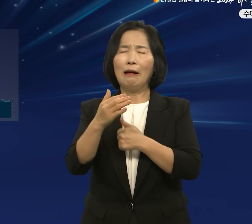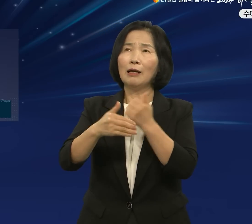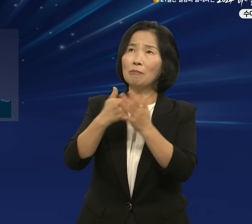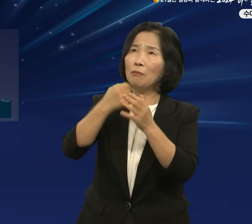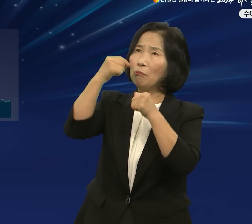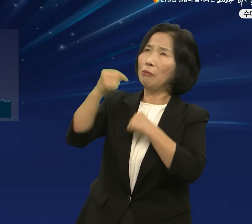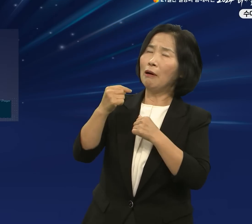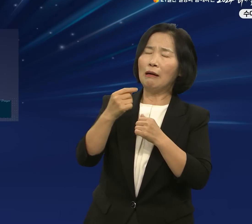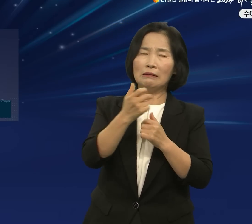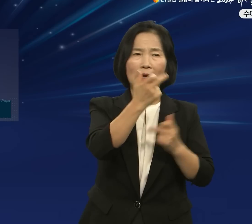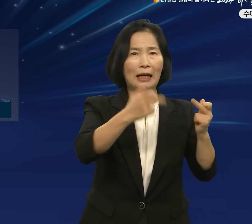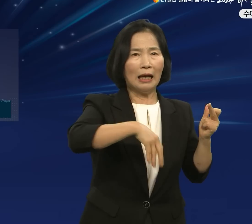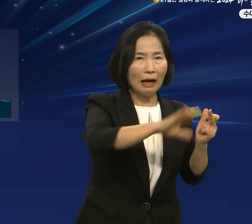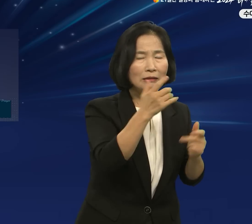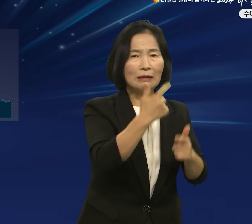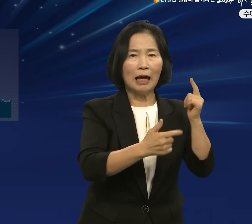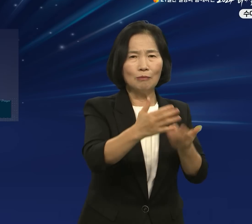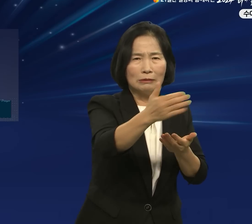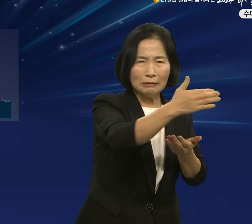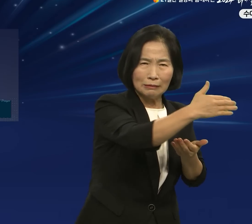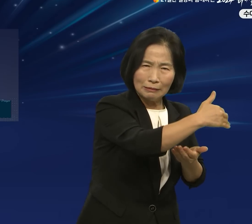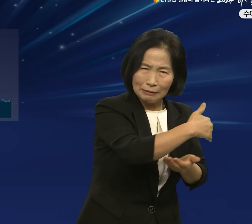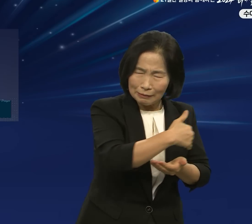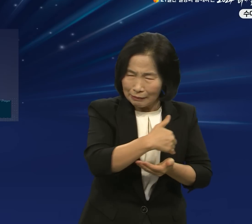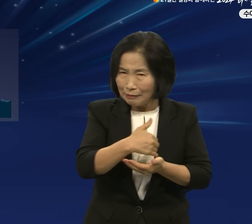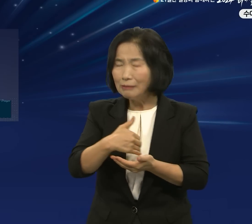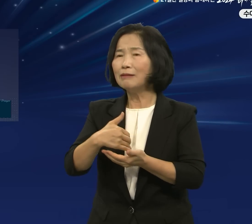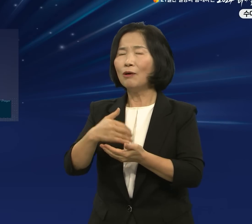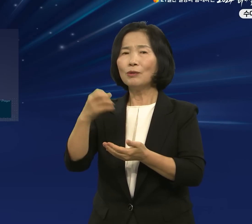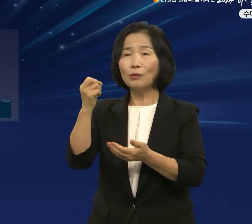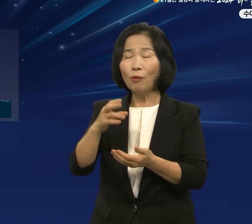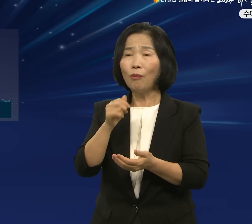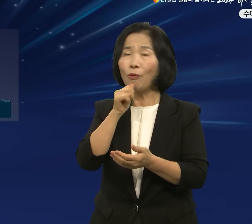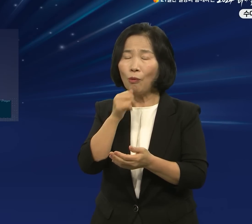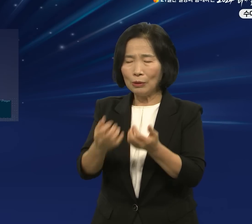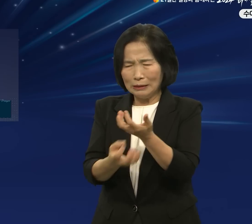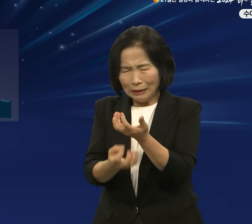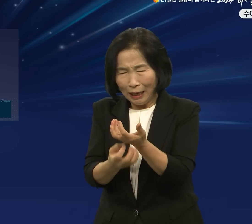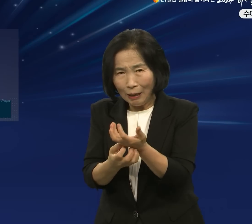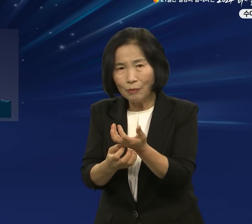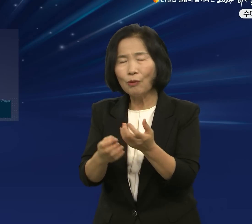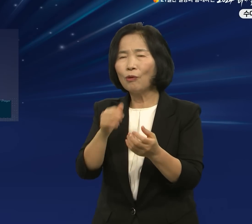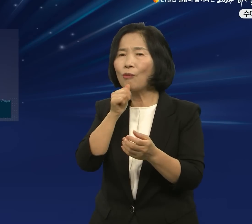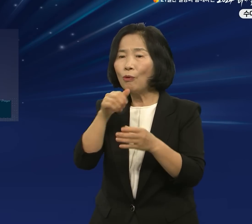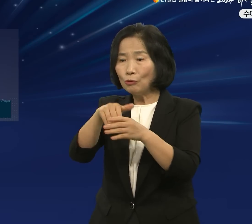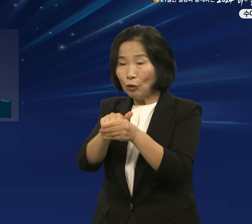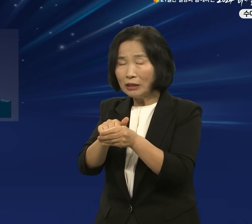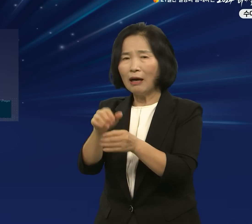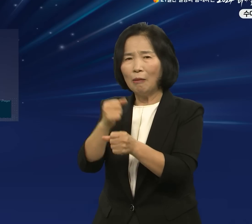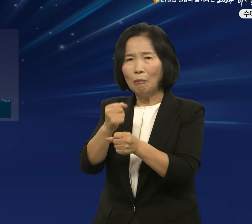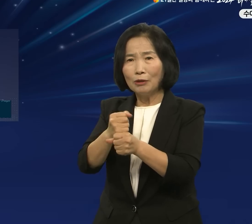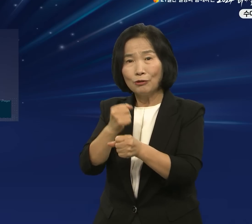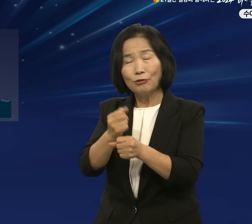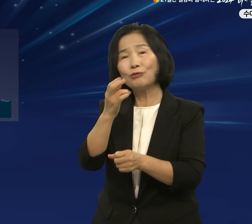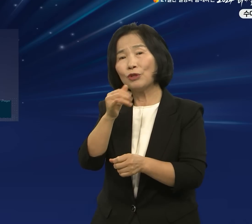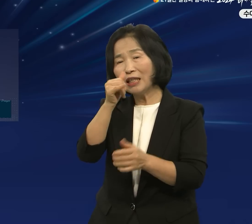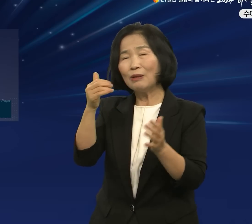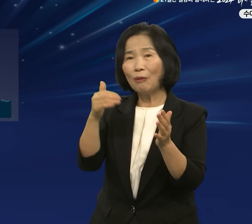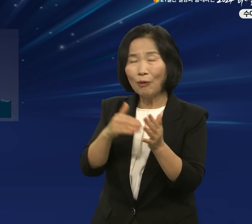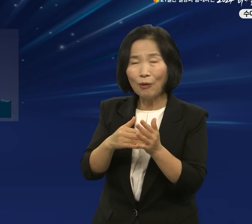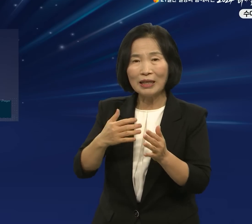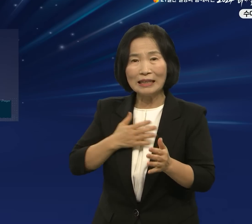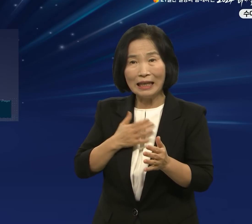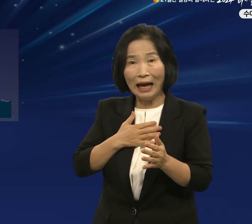하고 콩을 삶고 된장을 만들 수 있도록 60년 전에 보게 하시고